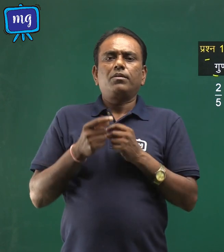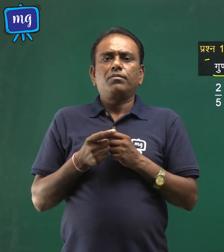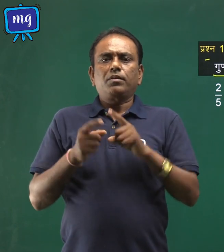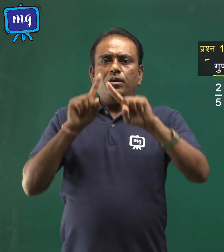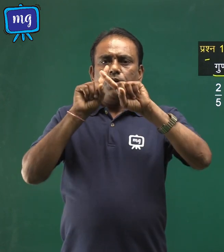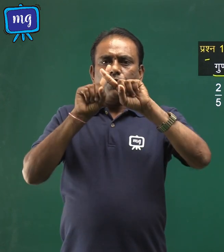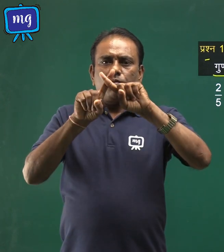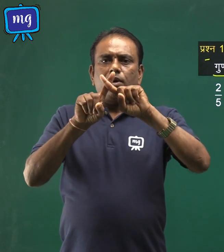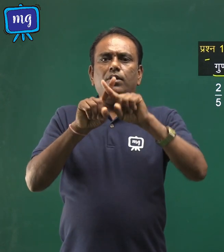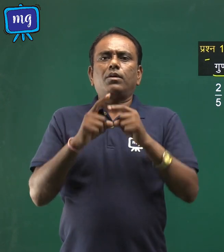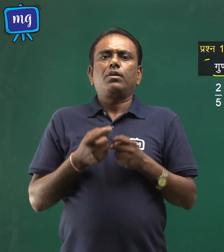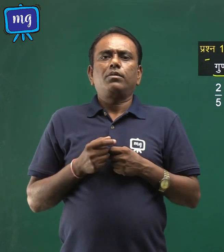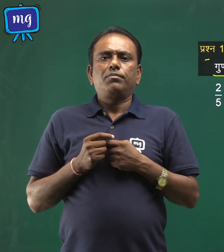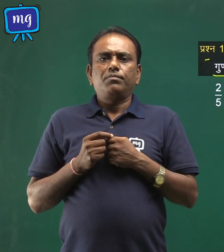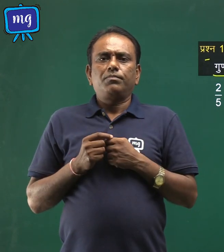गुणा कर